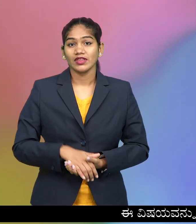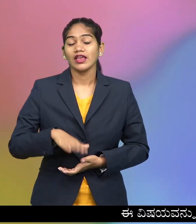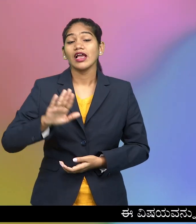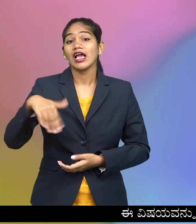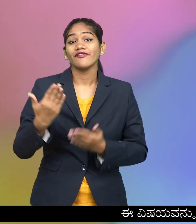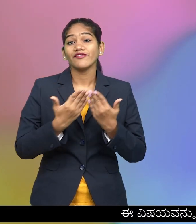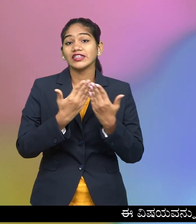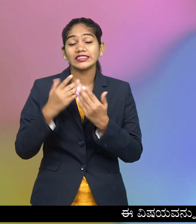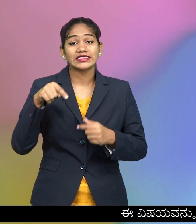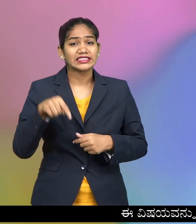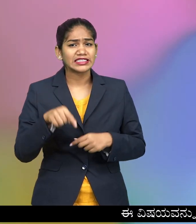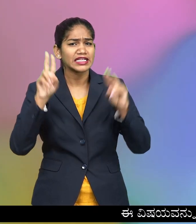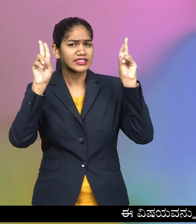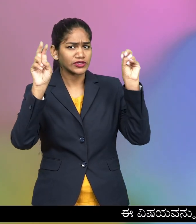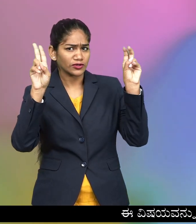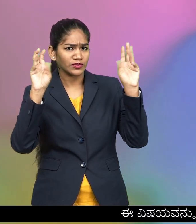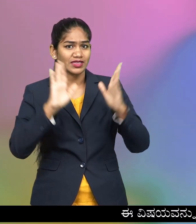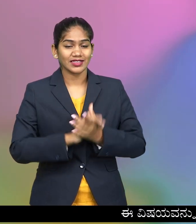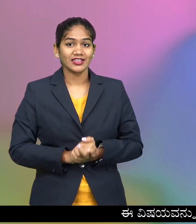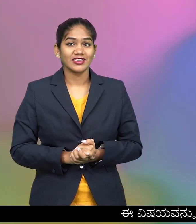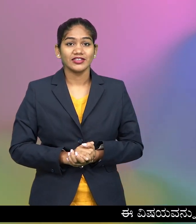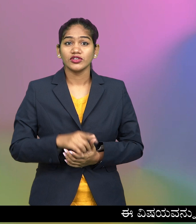ಈ ವಿಷಯವನ್ನು ಅಧ್ಯಯನ ಮಾಡಿದ ನಂತರ ನೀವು